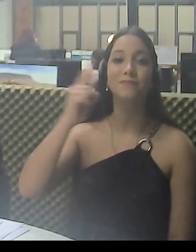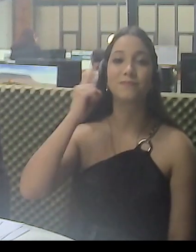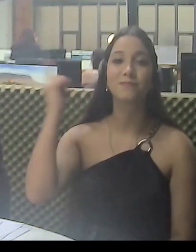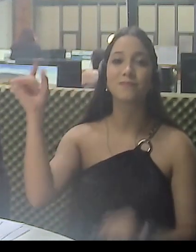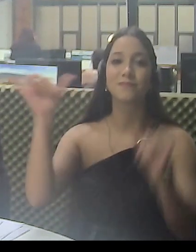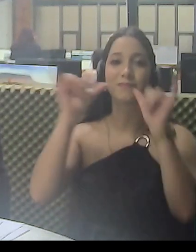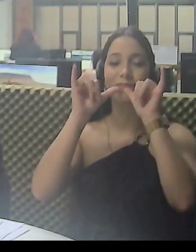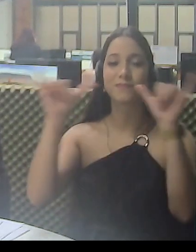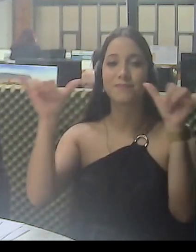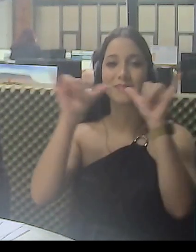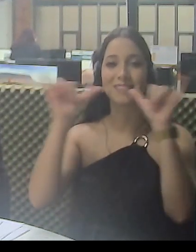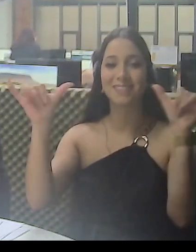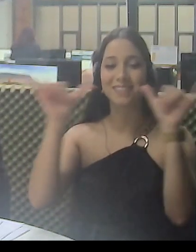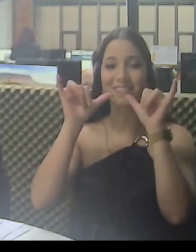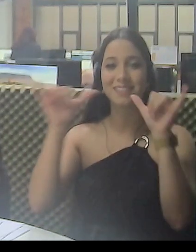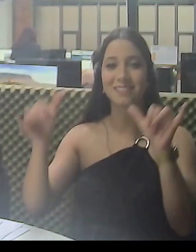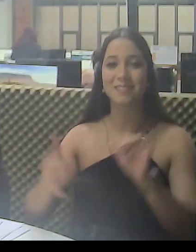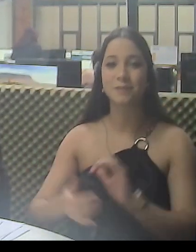Giro de